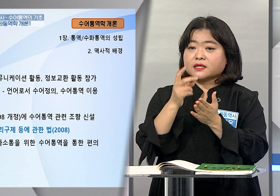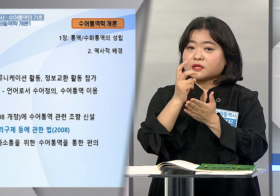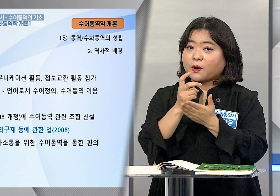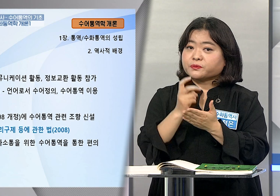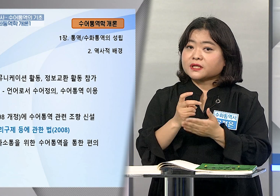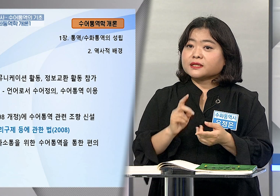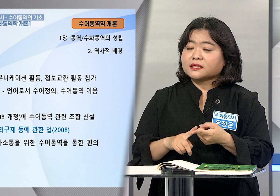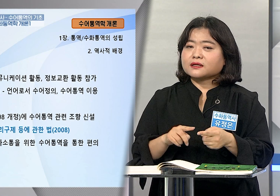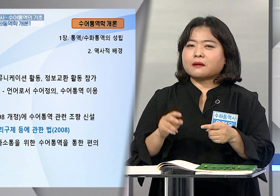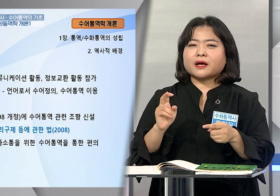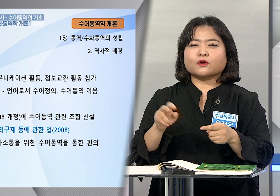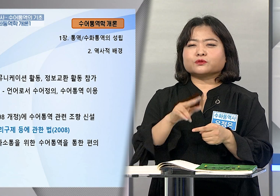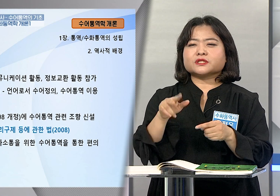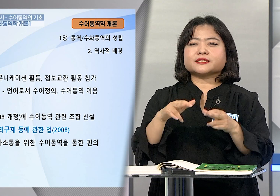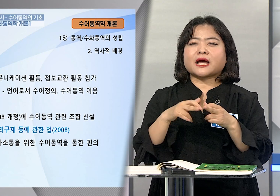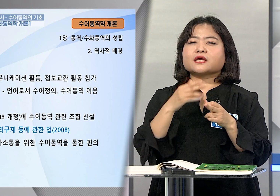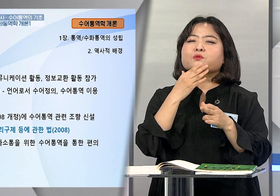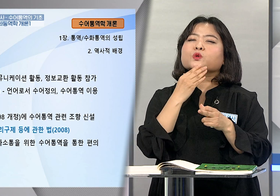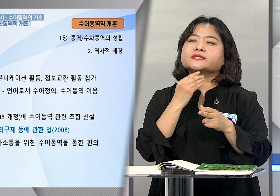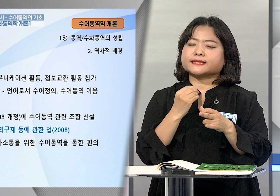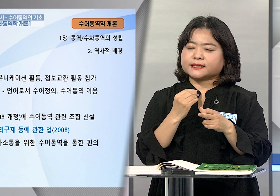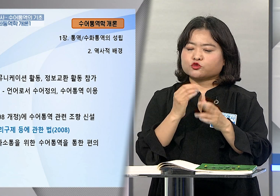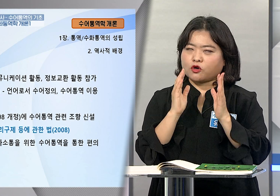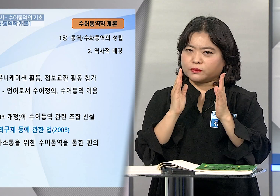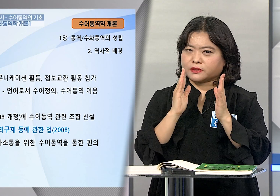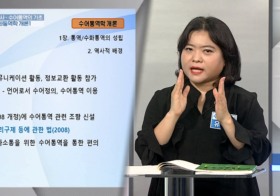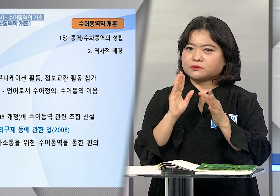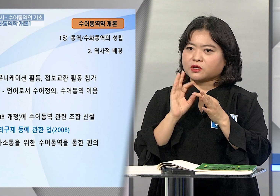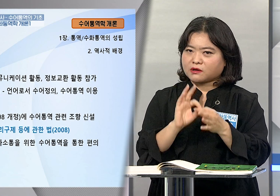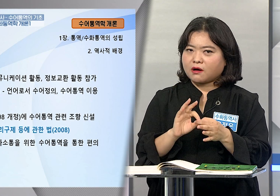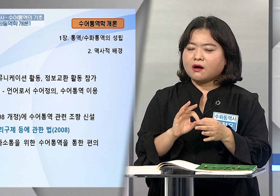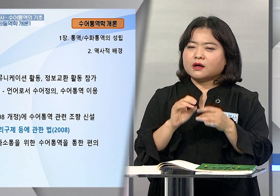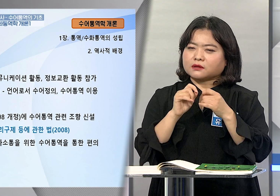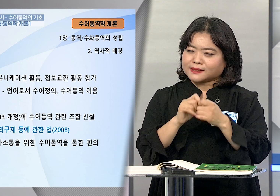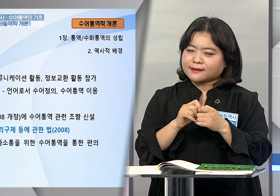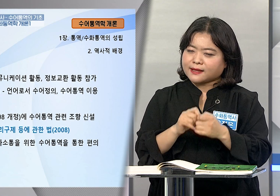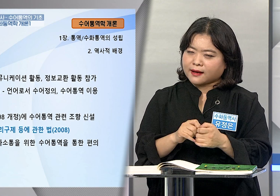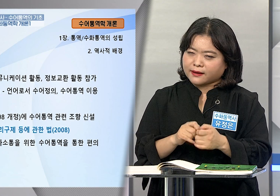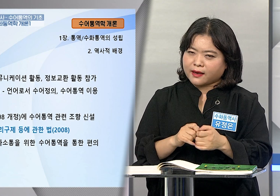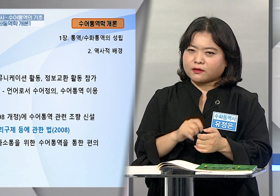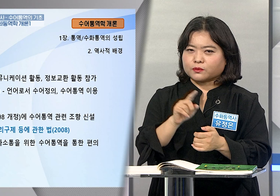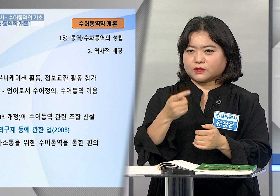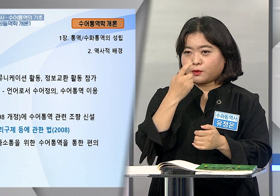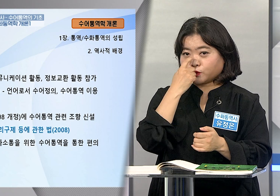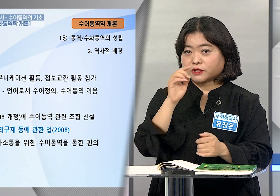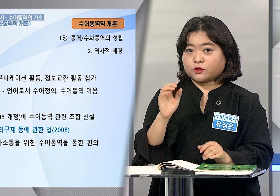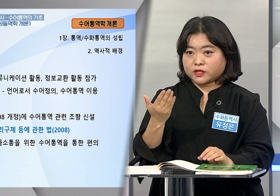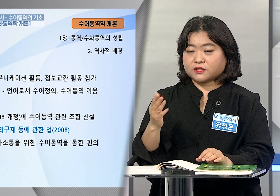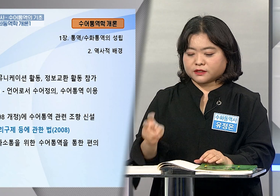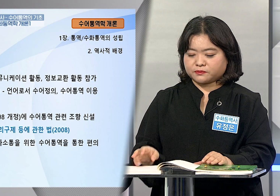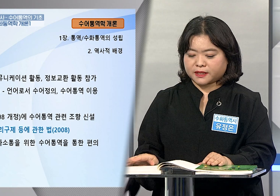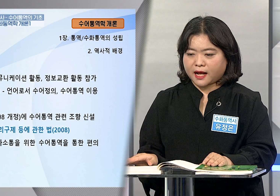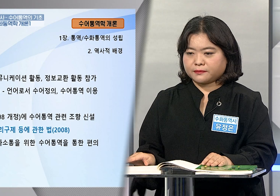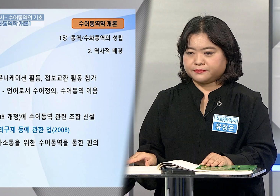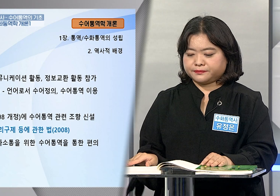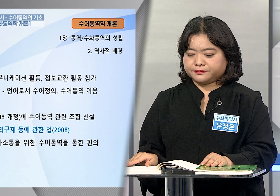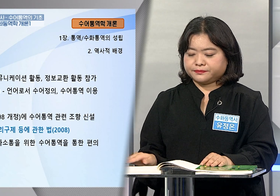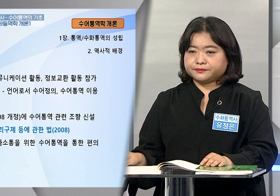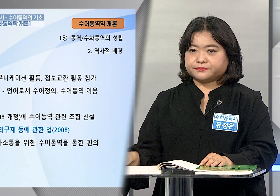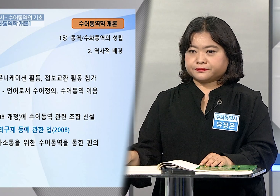됩니다. 이 법들에 대해서는 아마 여러분들이 장애인 복지 수업을 하시면서 더 상세하게 여러분들이 배우시게 되실